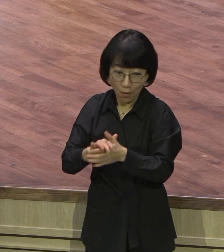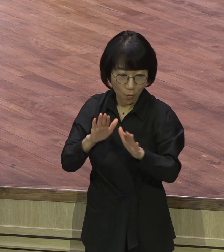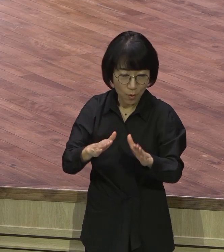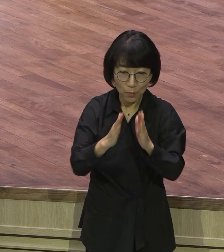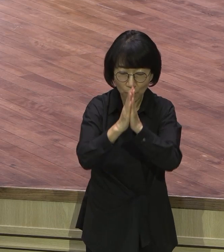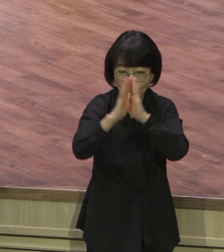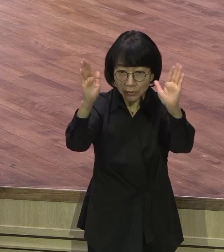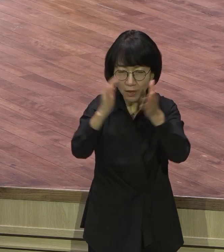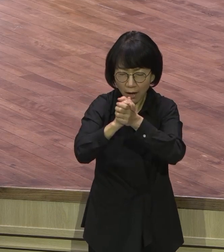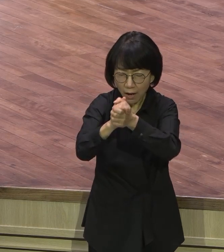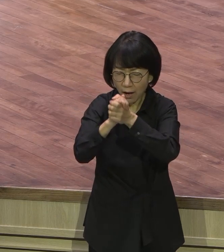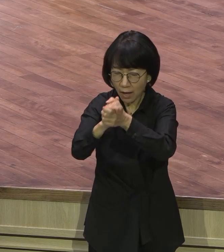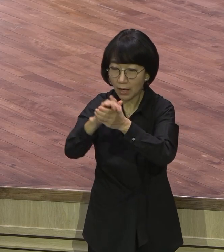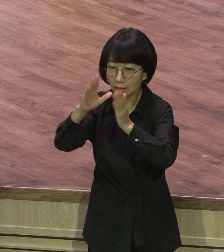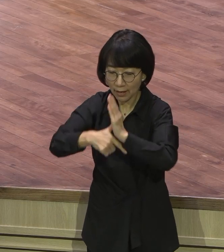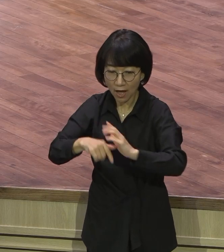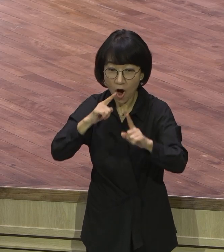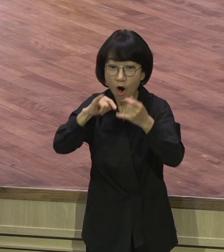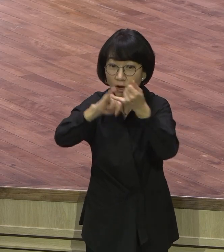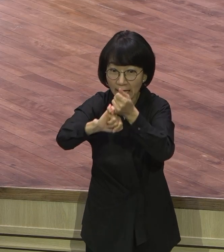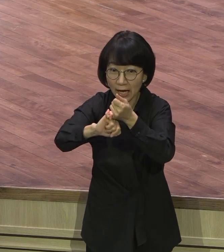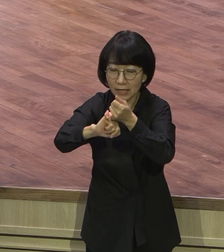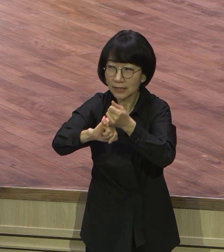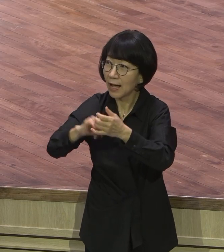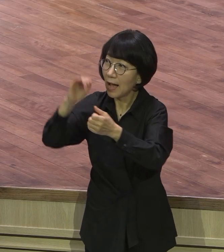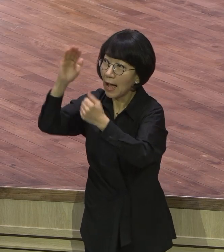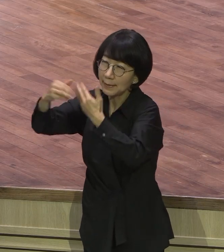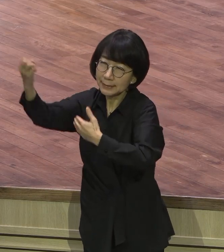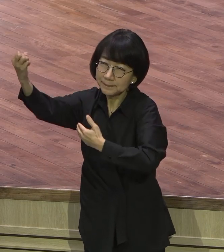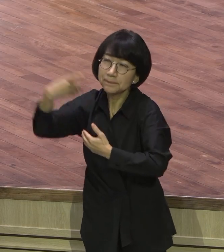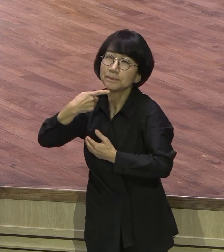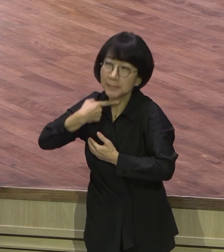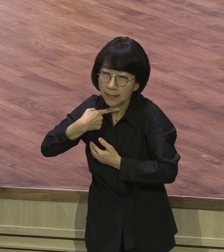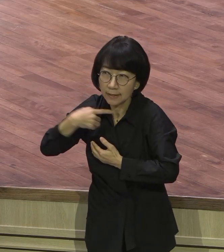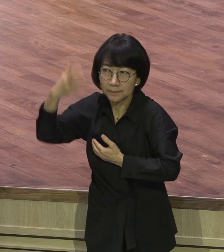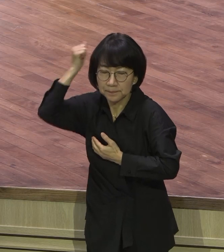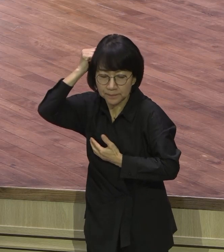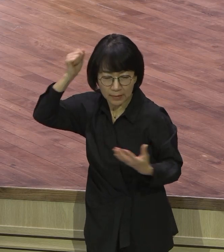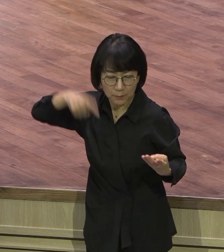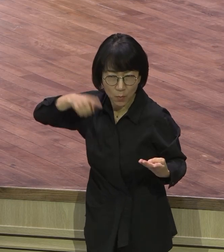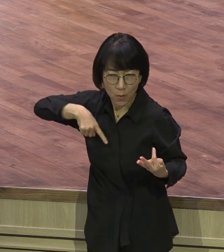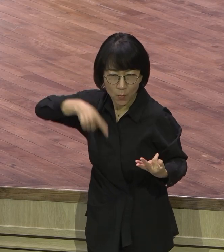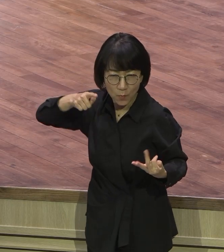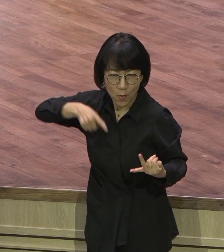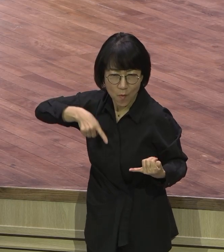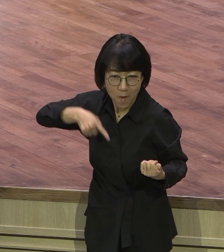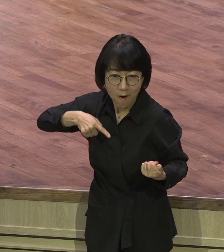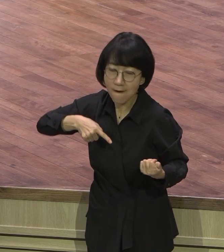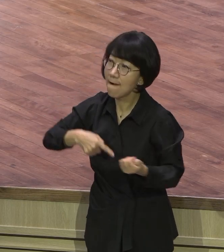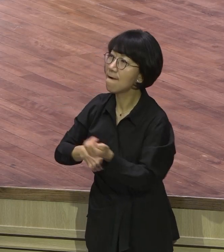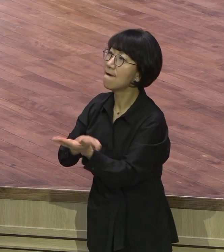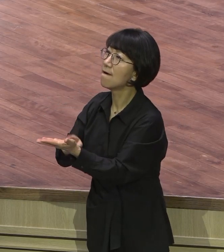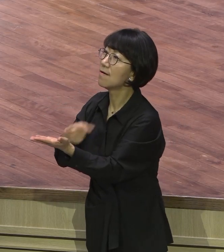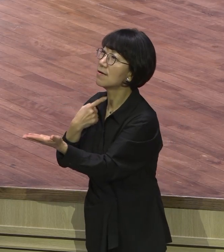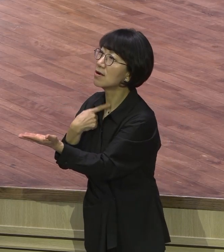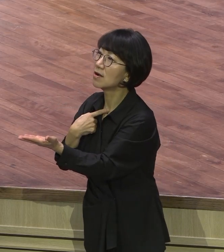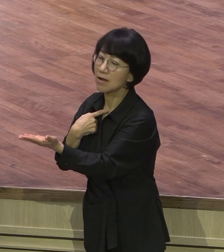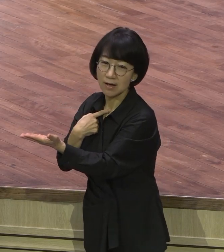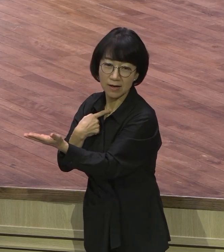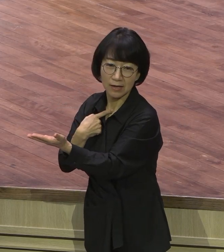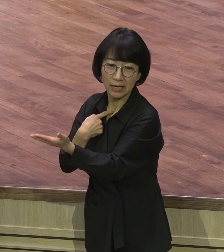언약 기도입니다. 하나님 하신 말씀을 그대로 이야기합니다. 하나님은 한 번도